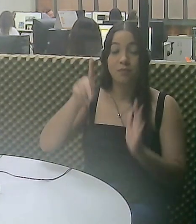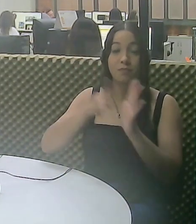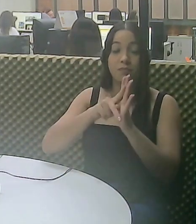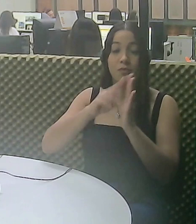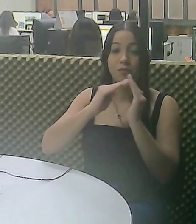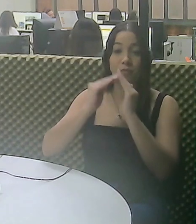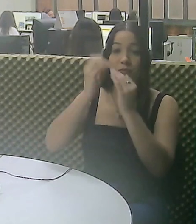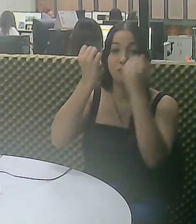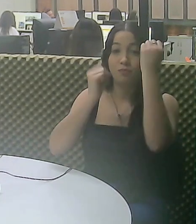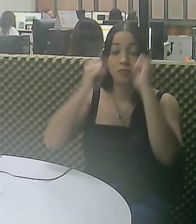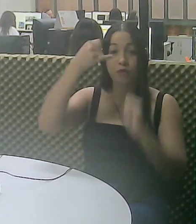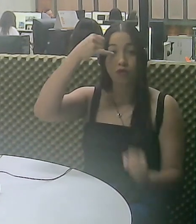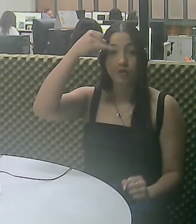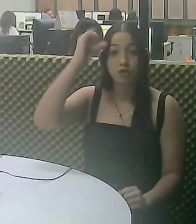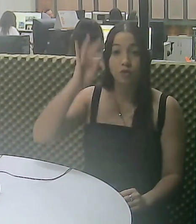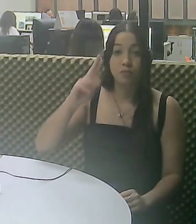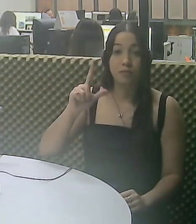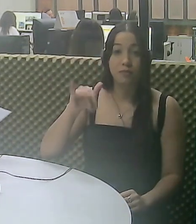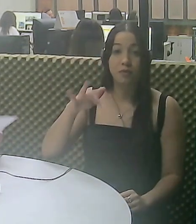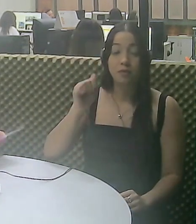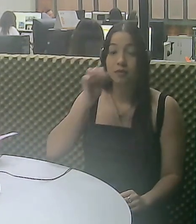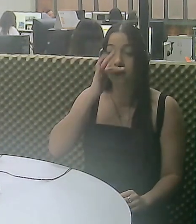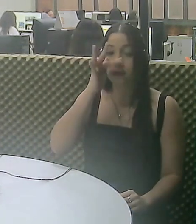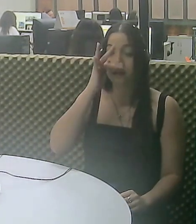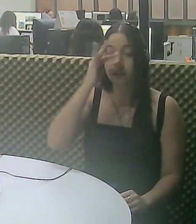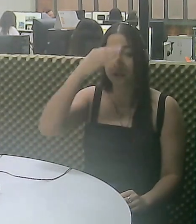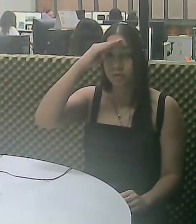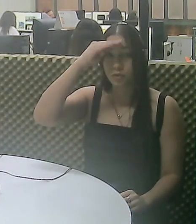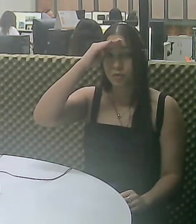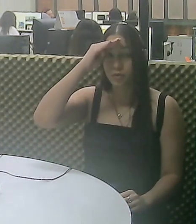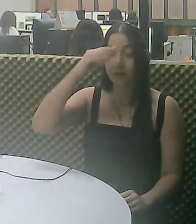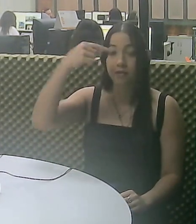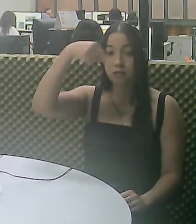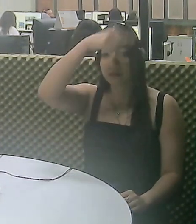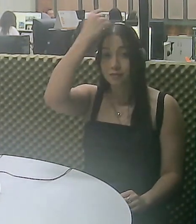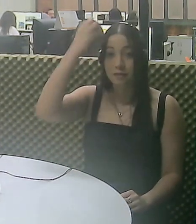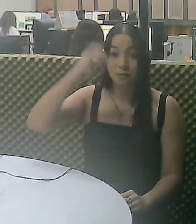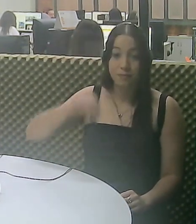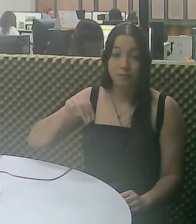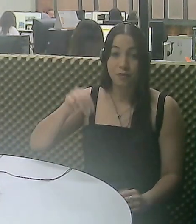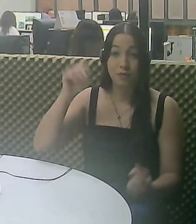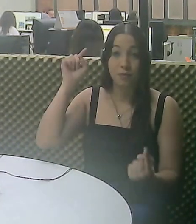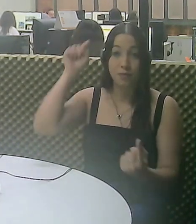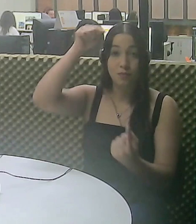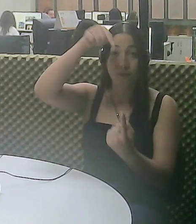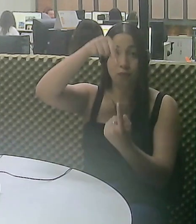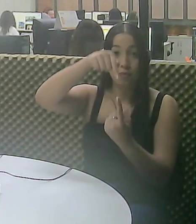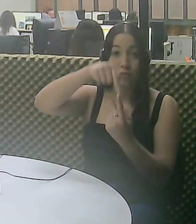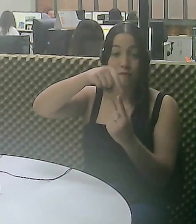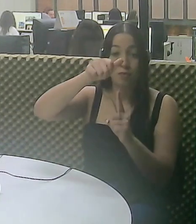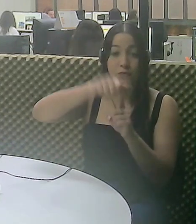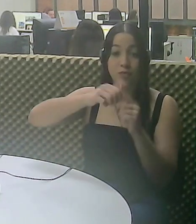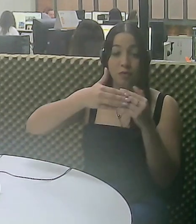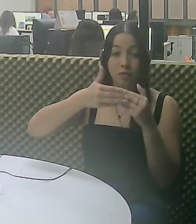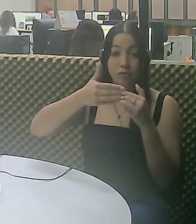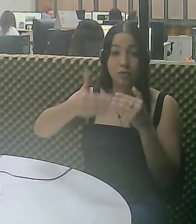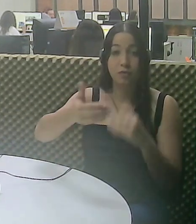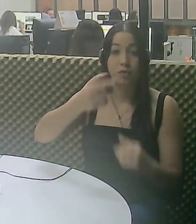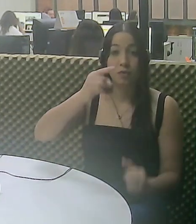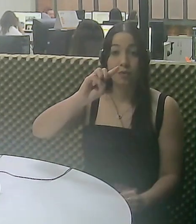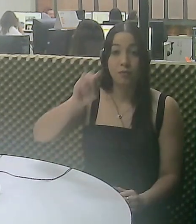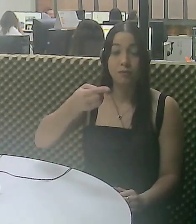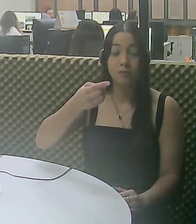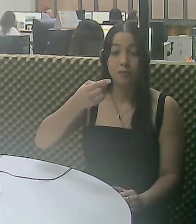Industrial, Chácaras Tubalina, Jardim Holanda e Santa Mônica. A meta para os próximos meses é chegar a